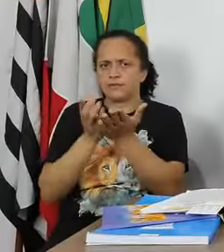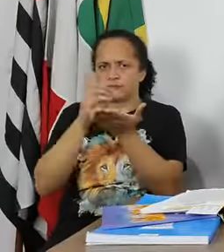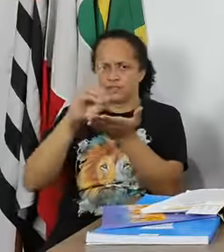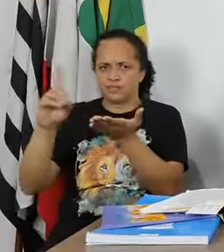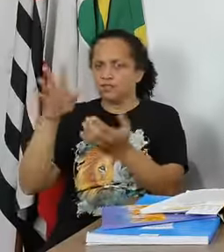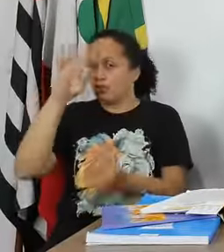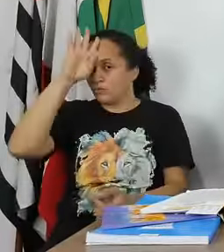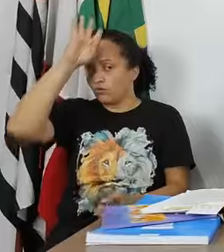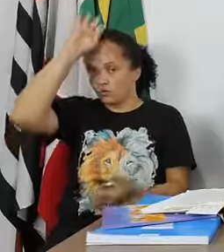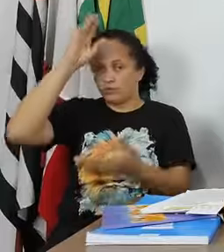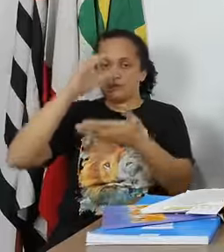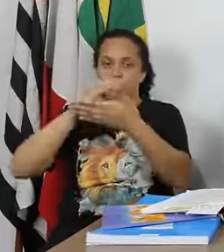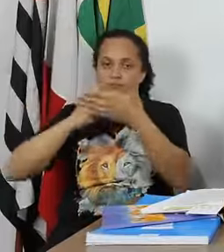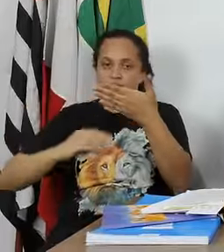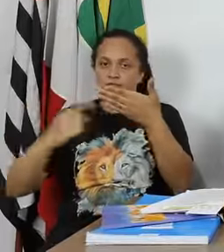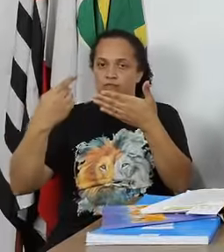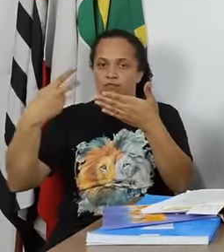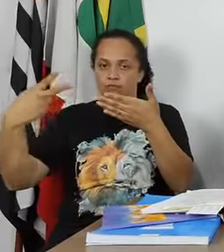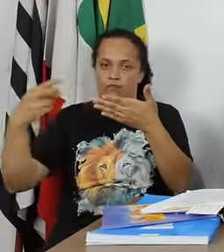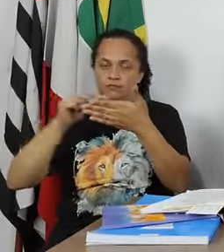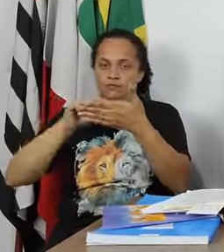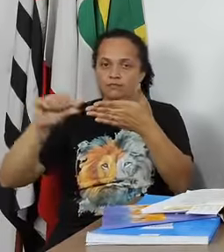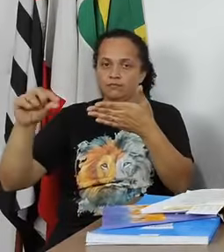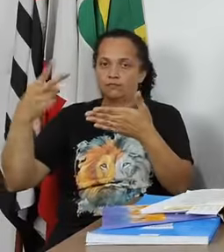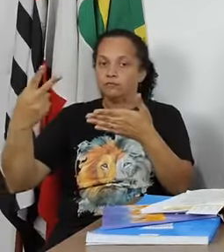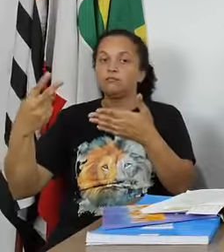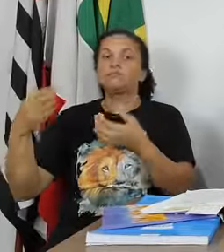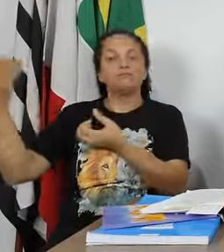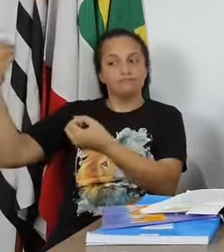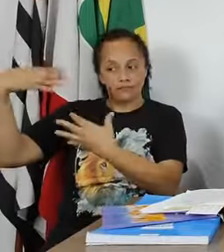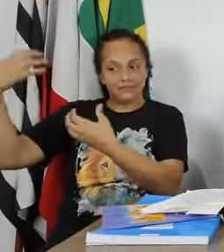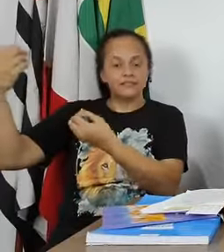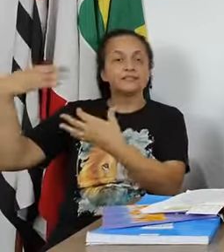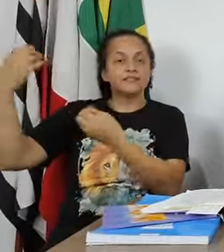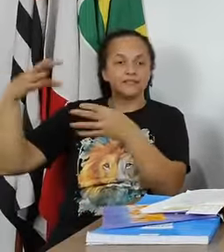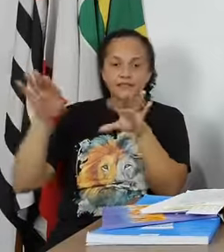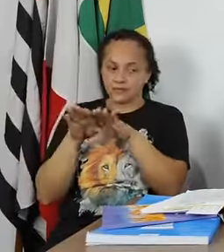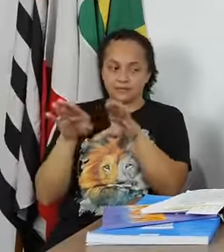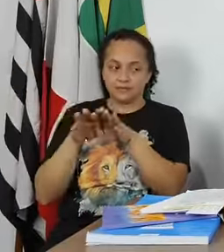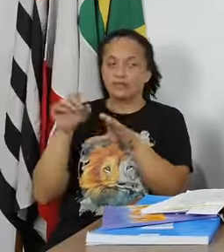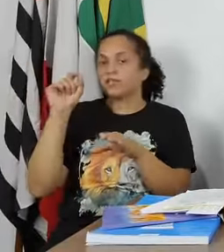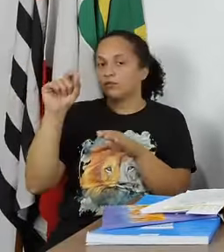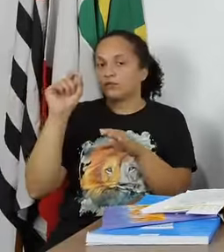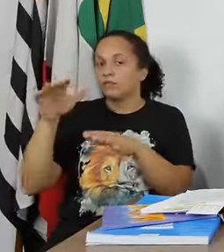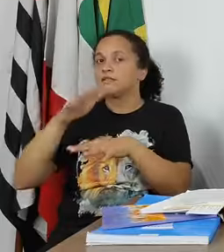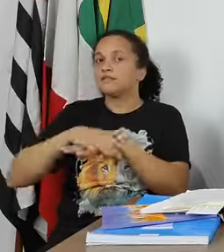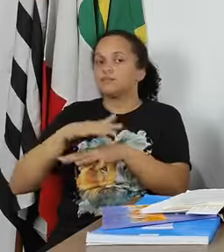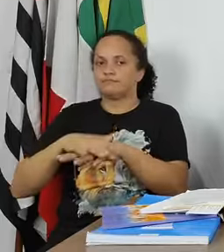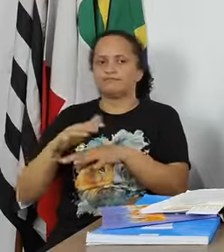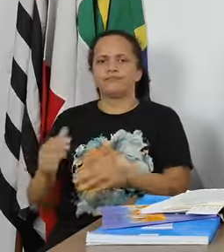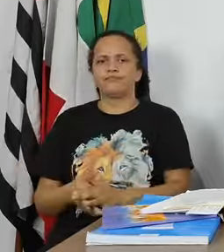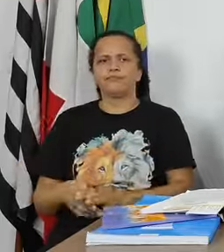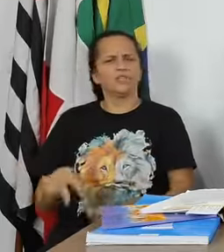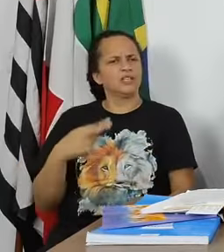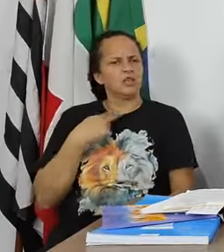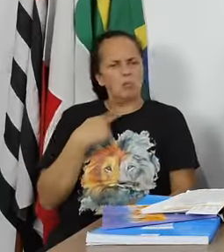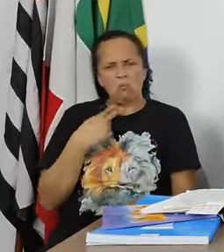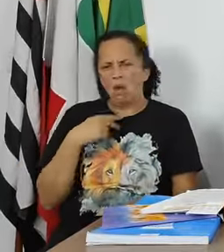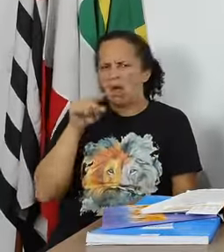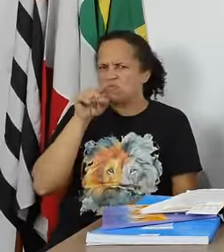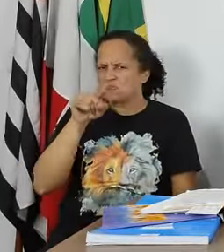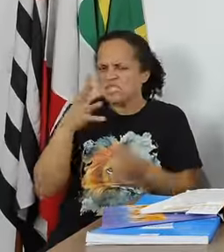12, 2, nos ensina também o que nós devemos fazer. Ó. E não vos conformeis com este mundo,